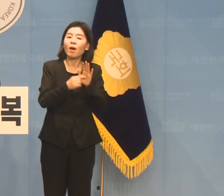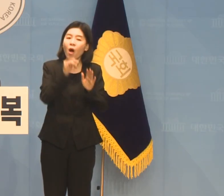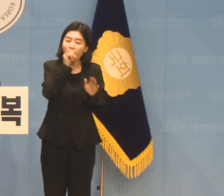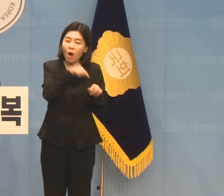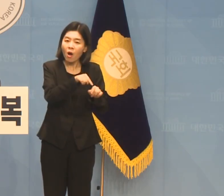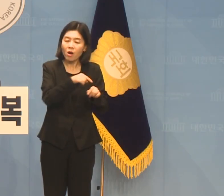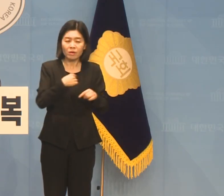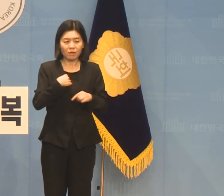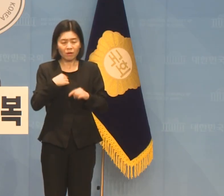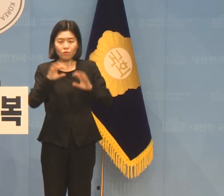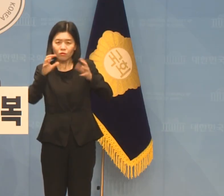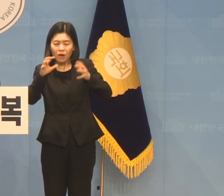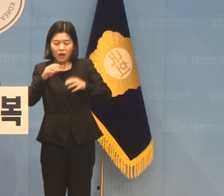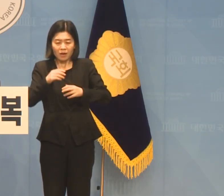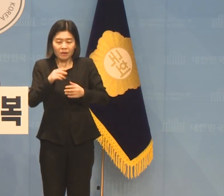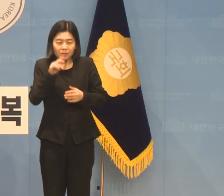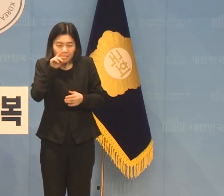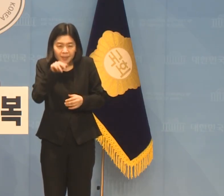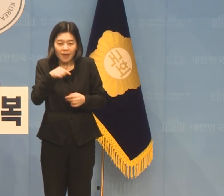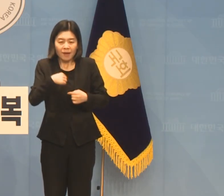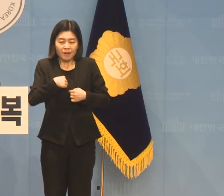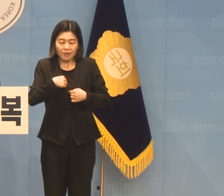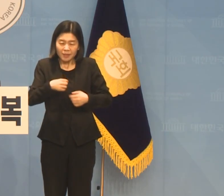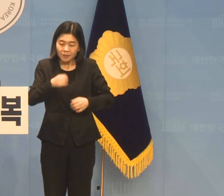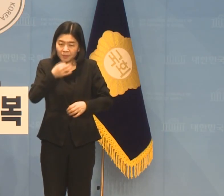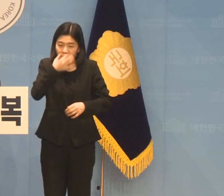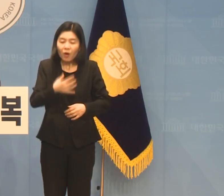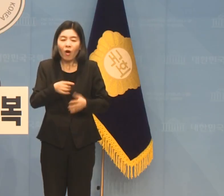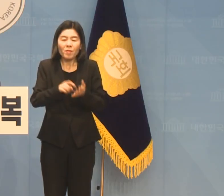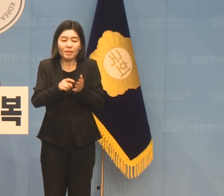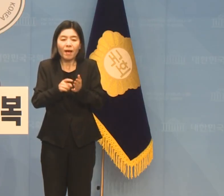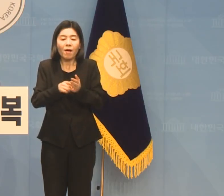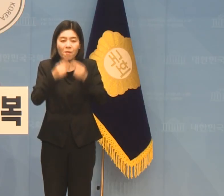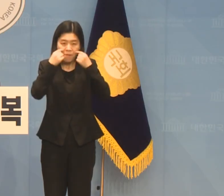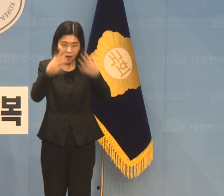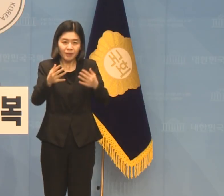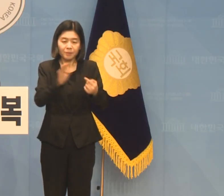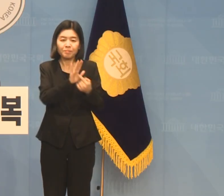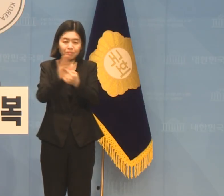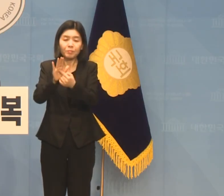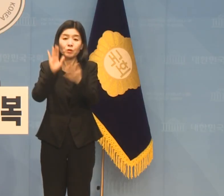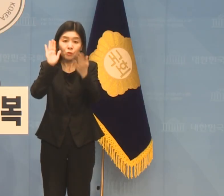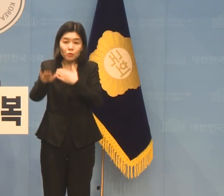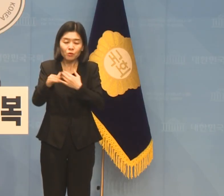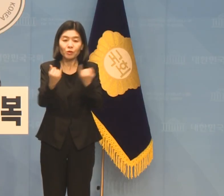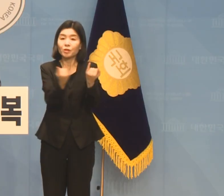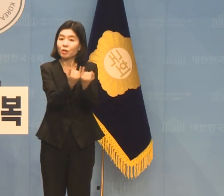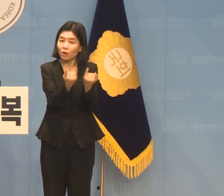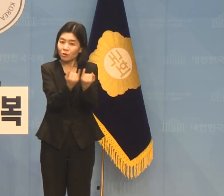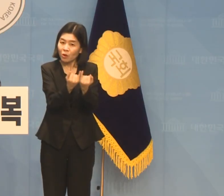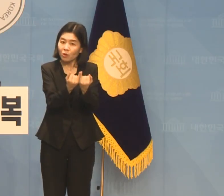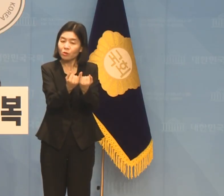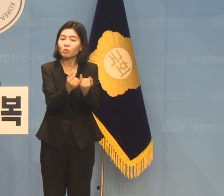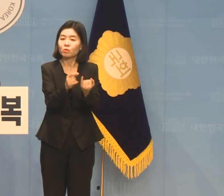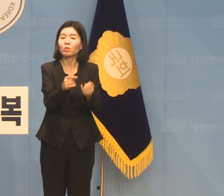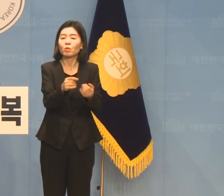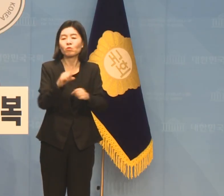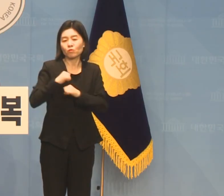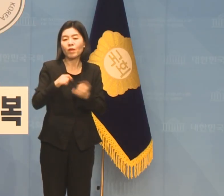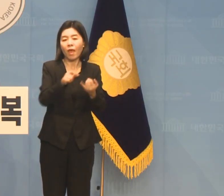솔직히 공개하고 비난을 각오하면서까지 여성도 징병해야 하는 모두 징병제를